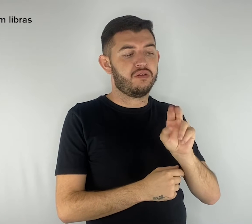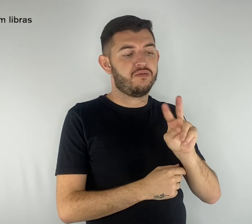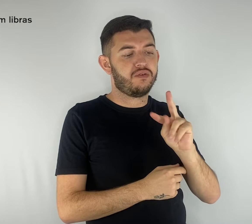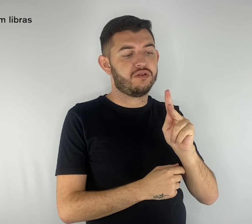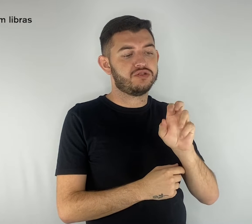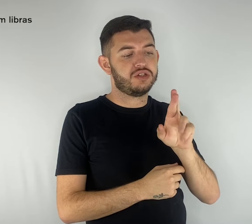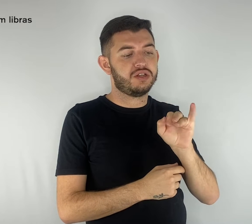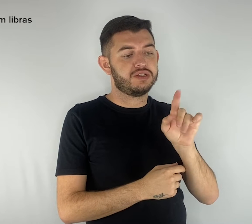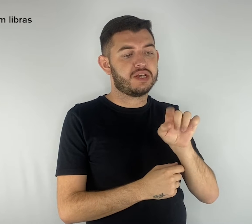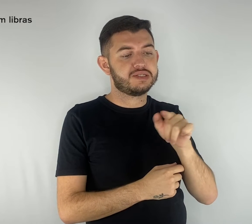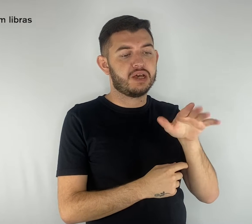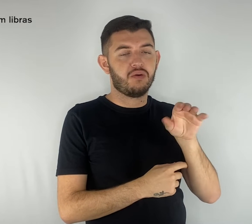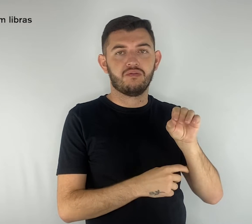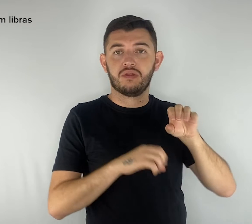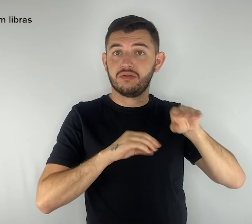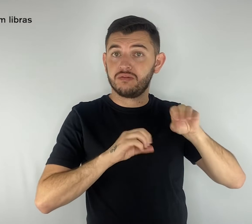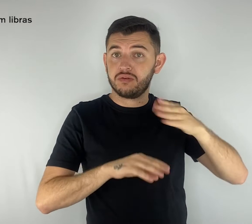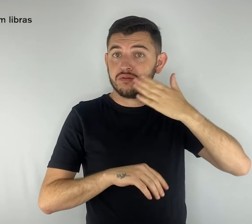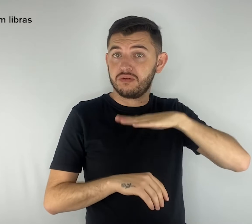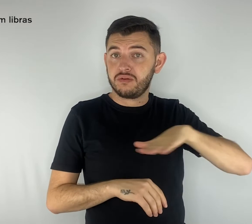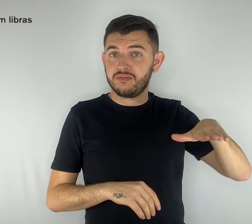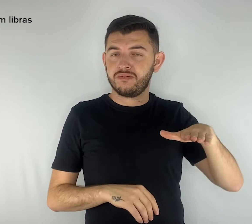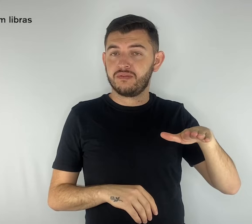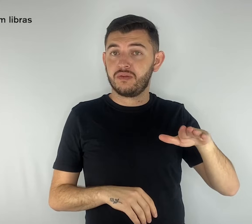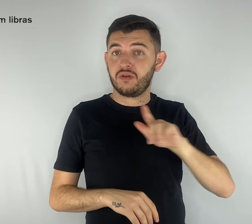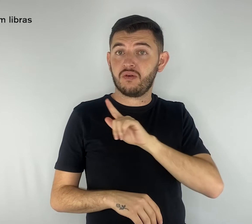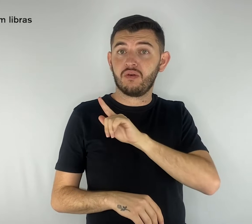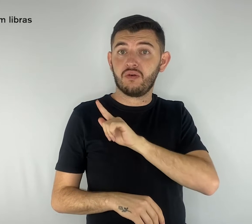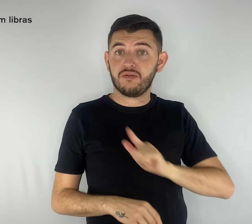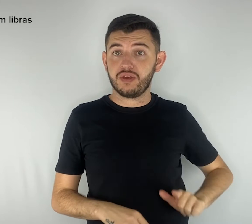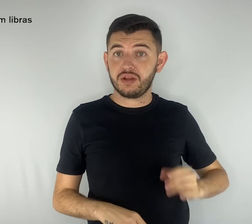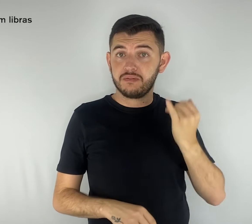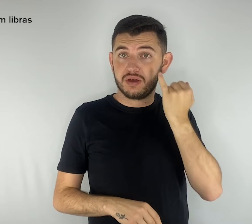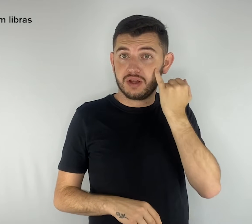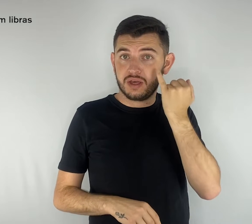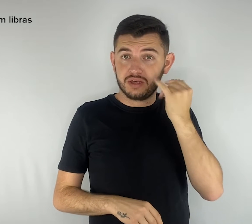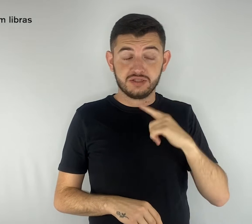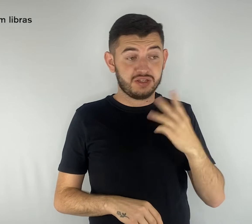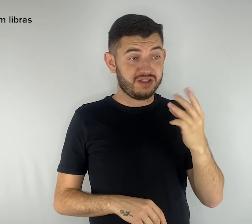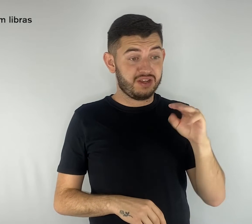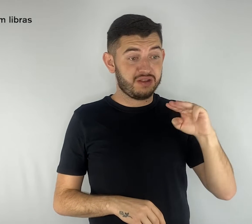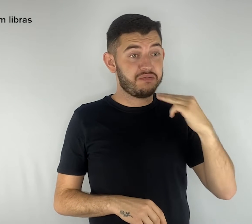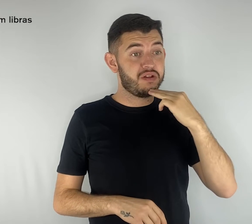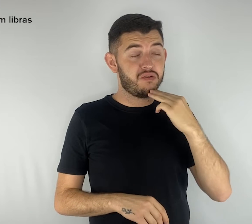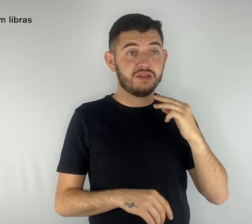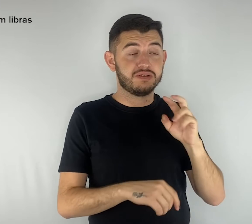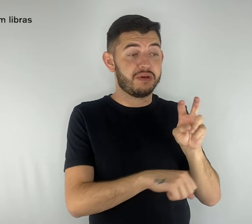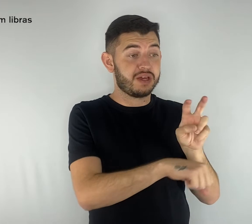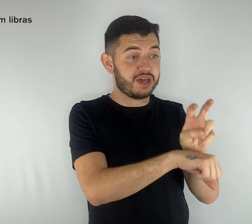governo Ibanez Rocha desviou 30 milhões do orçamento público destinado às creches que atendem